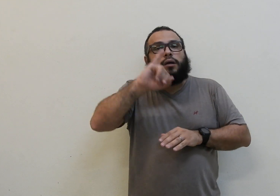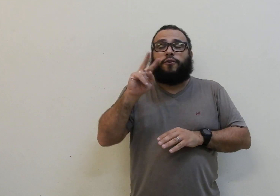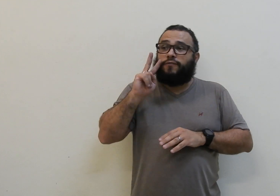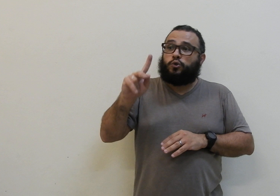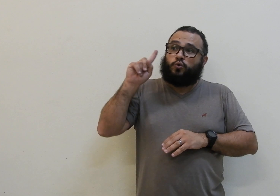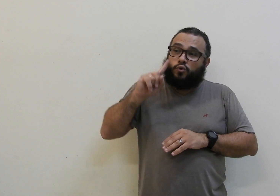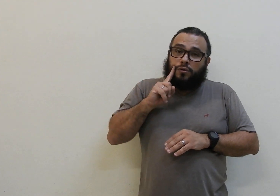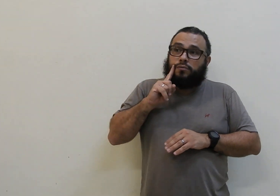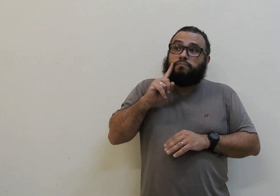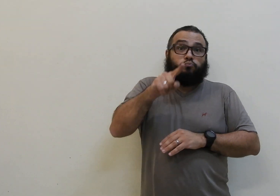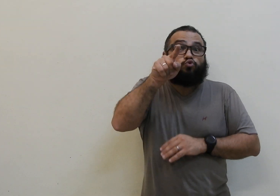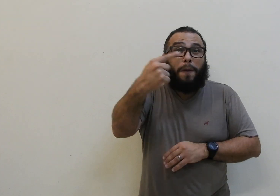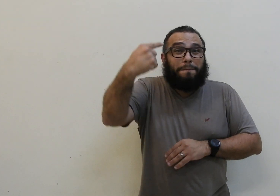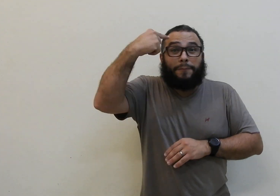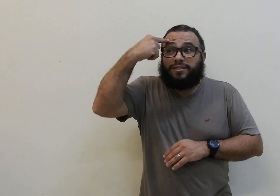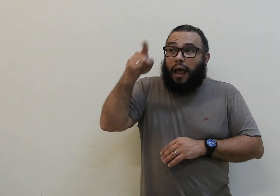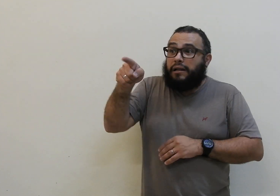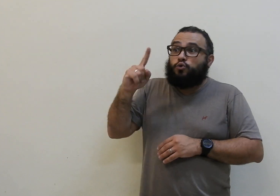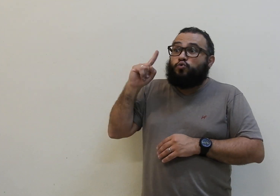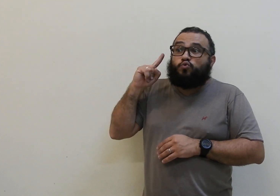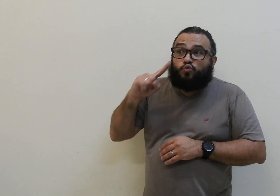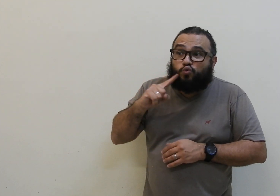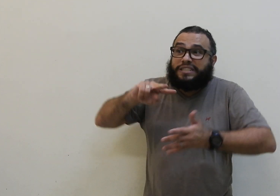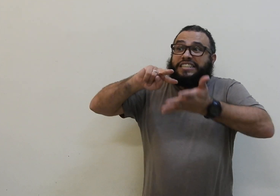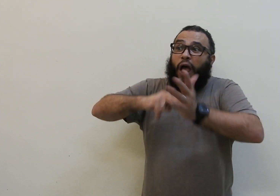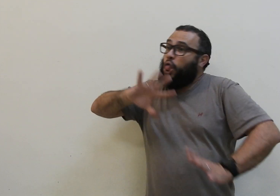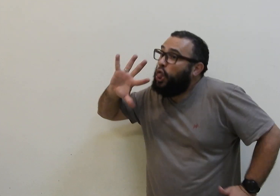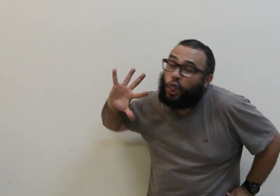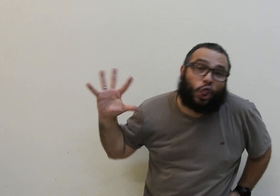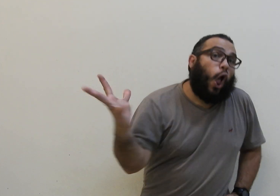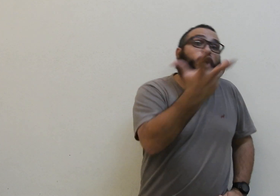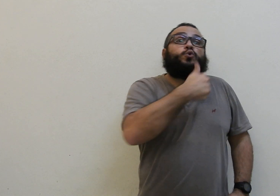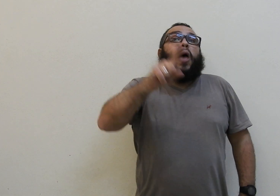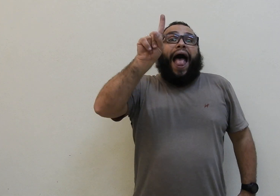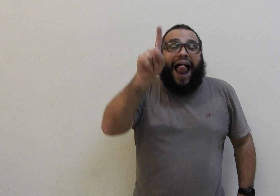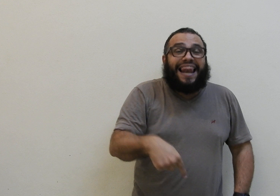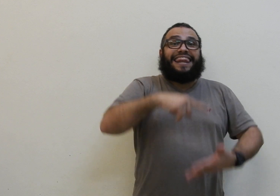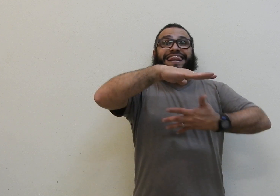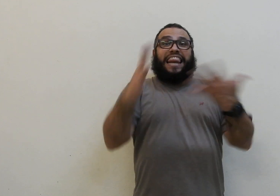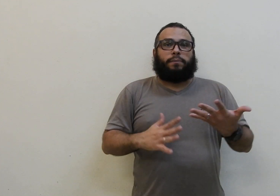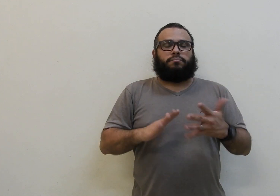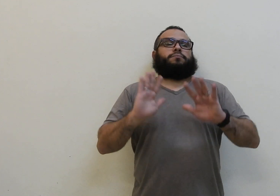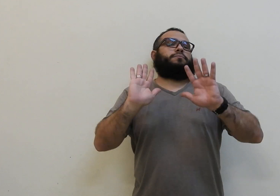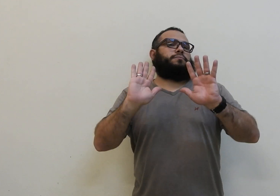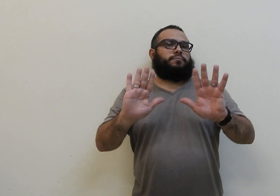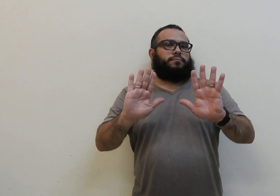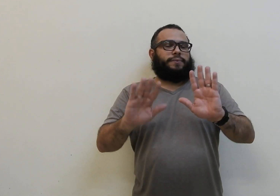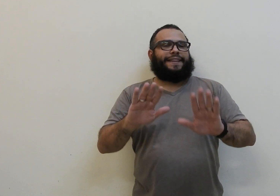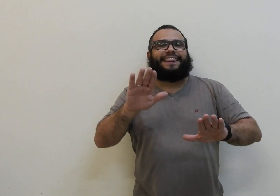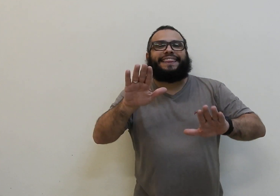de vocês esquecerem esse senso comum. Então, quando vocês enxergarem um surdo, outra coisa que